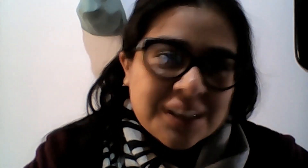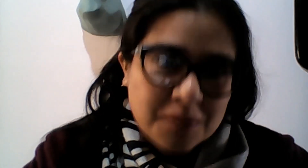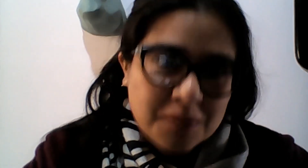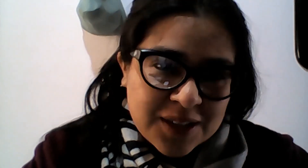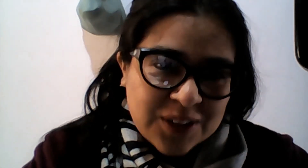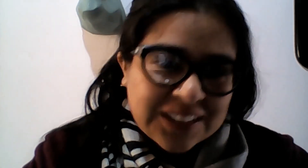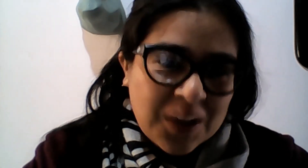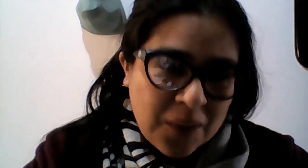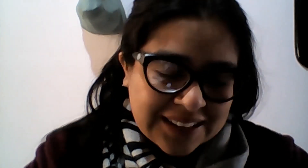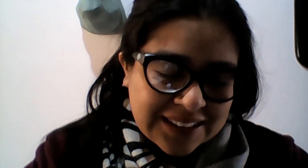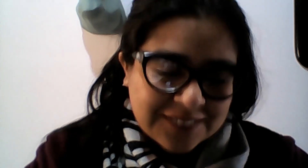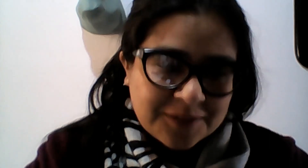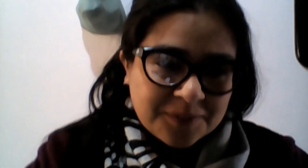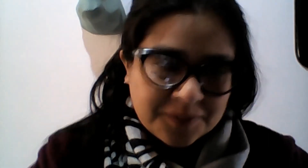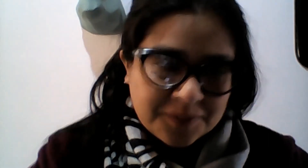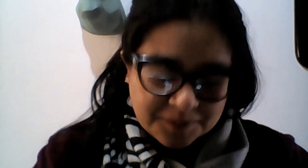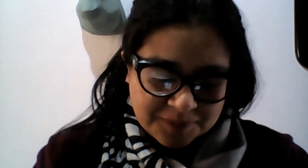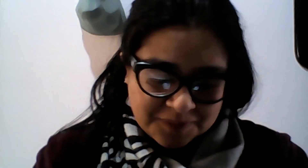este espacio de encuentro.